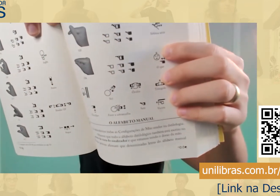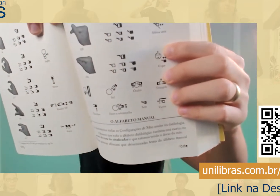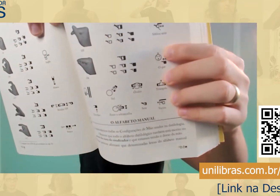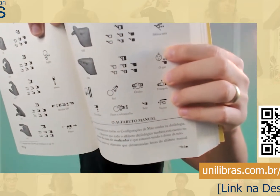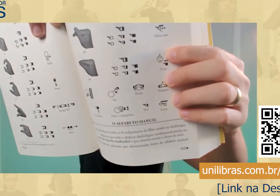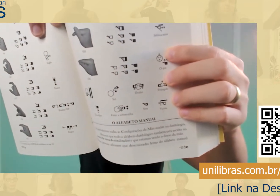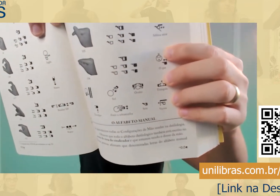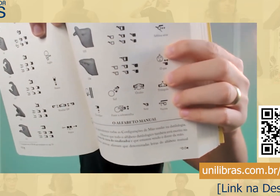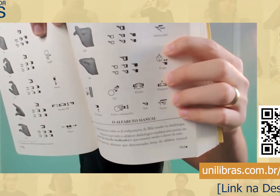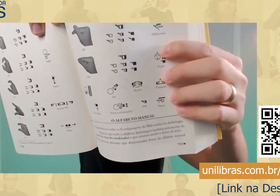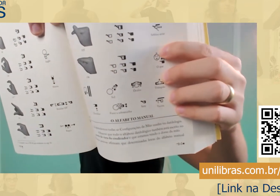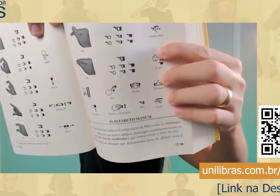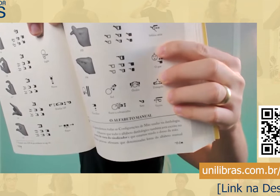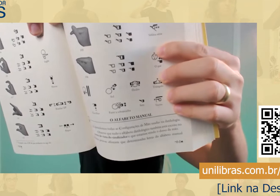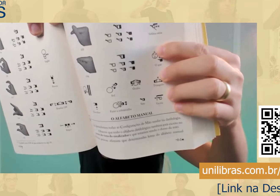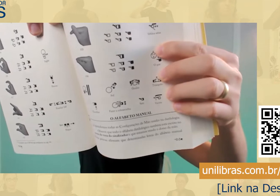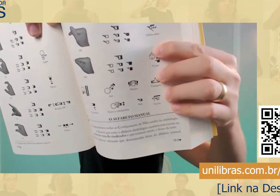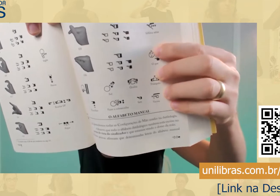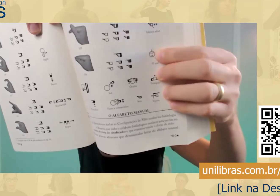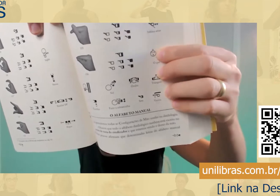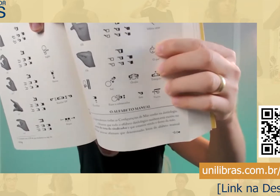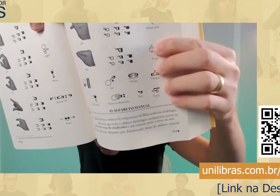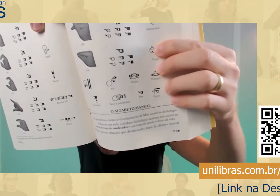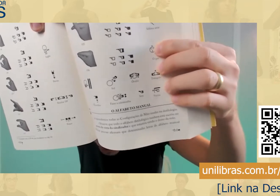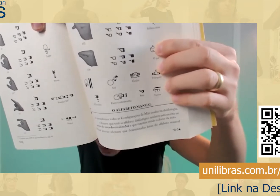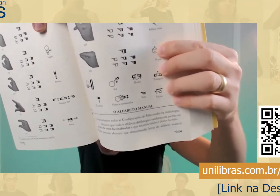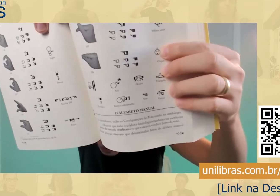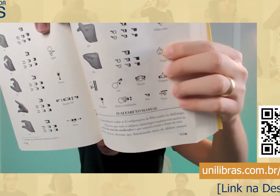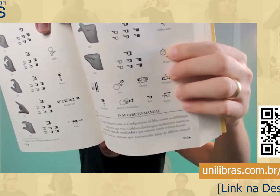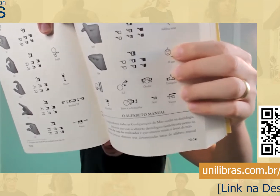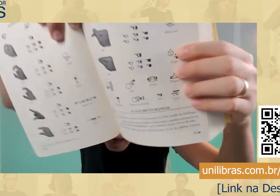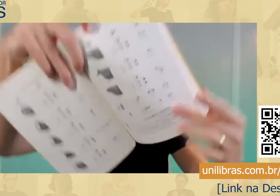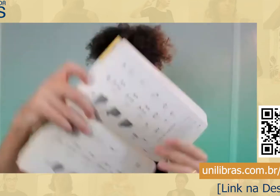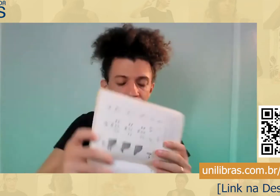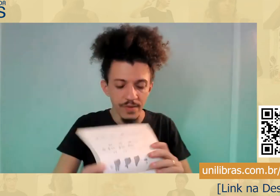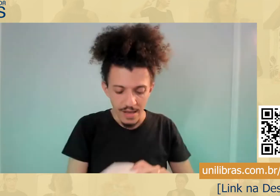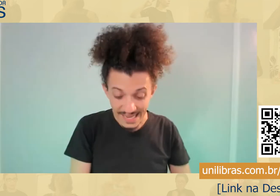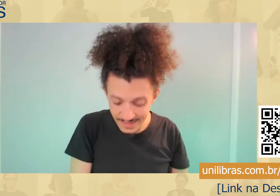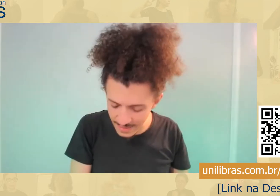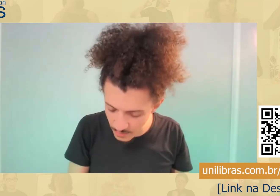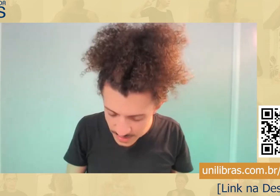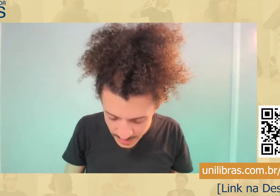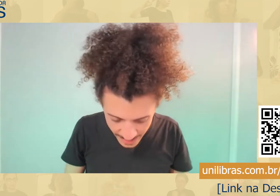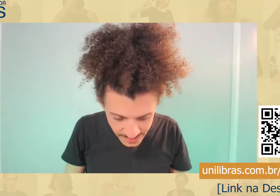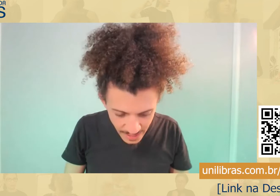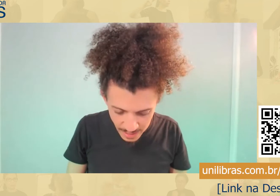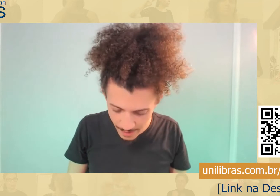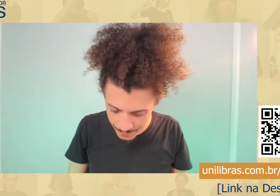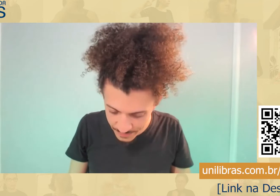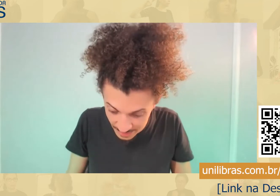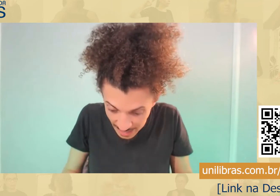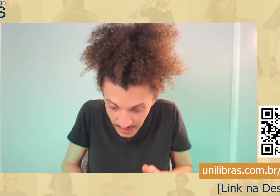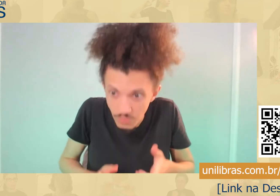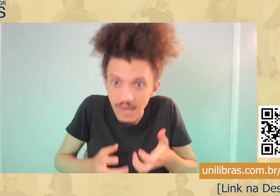também está escrito a expressão facial, a posição que a cabeça fica, a boca, tá vendo? Então, a escrita da língua de sinais,